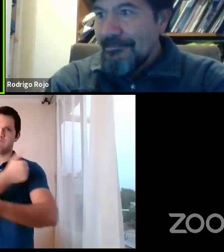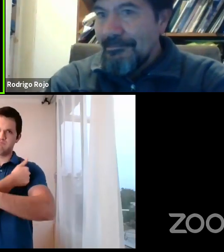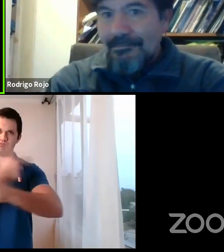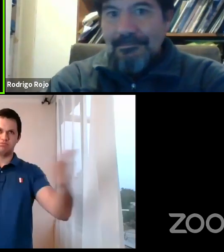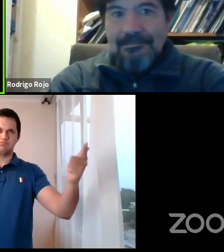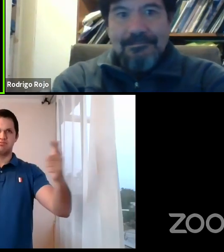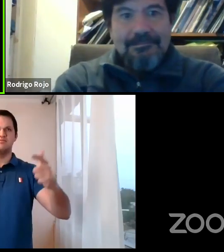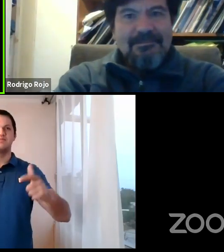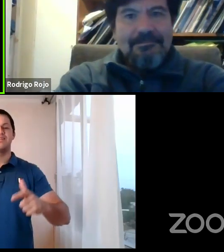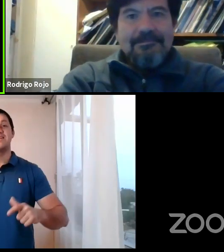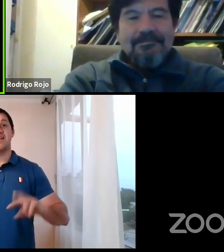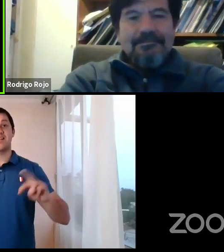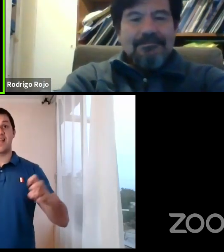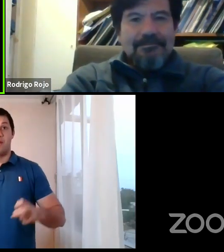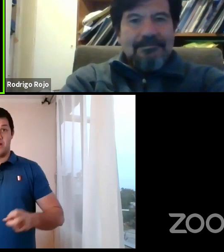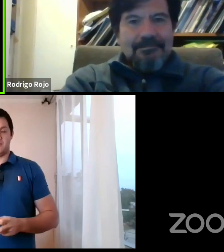iniciativa,